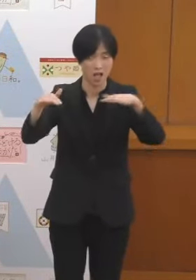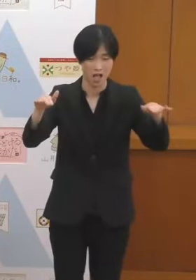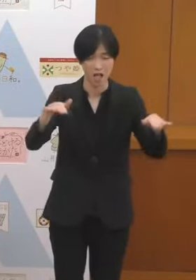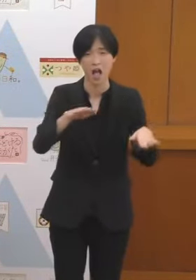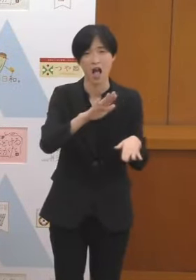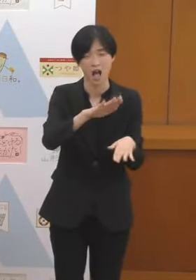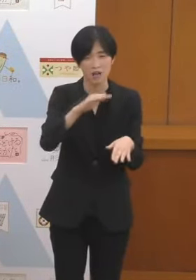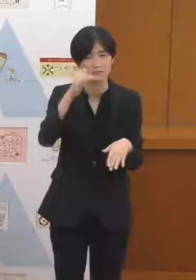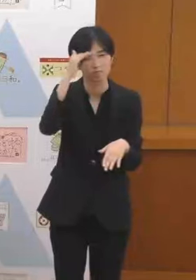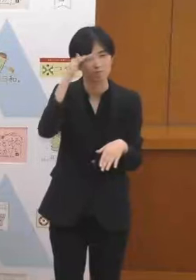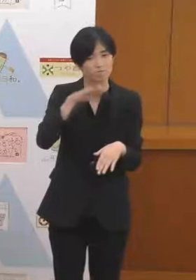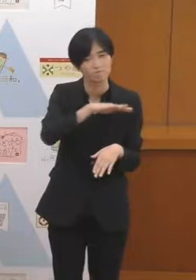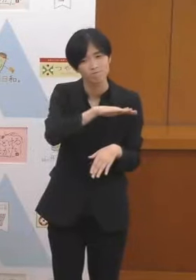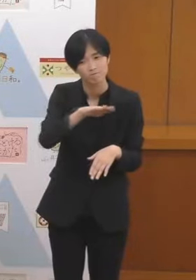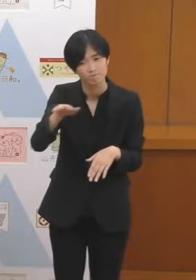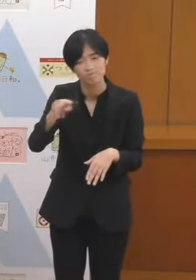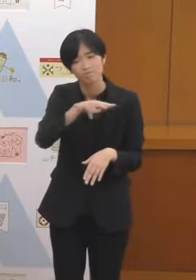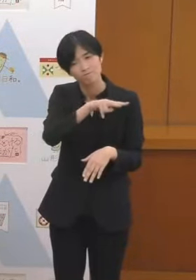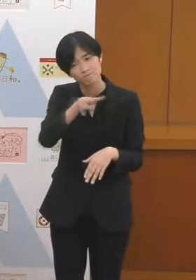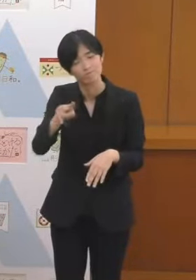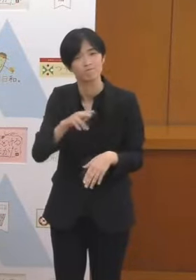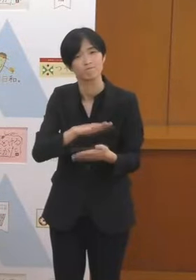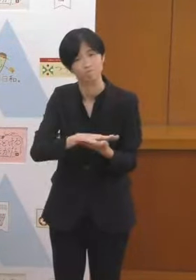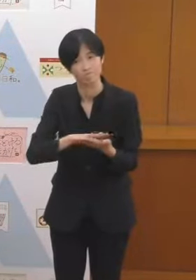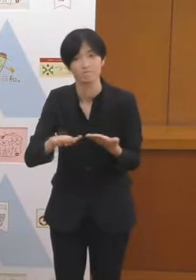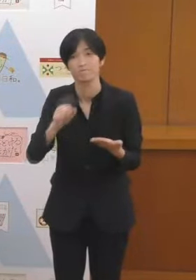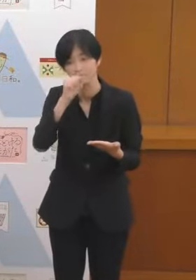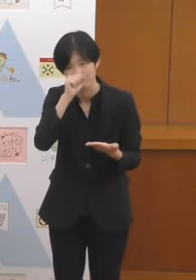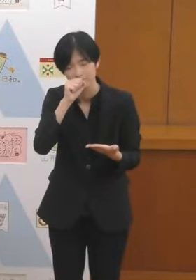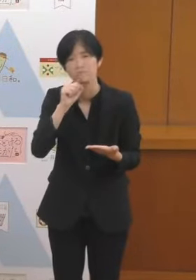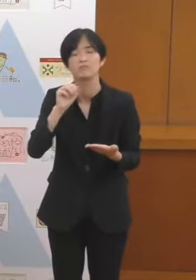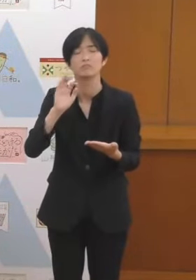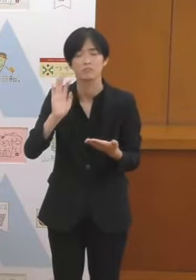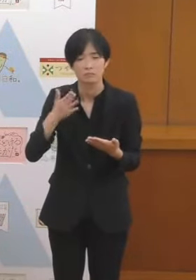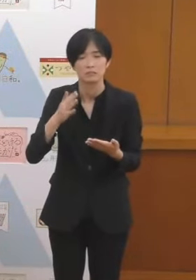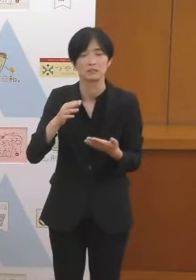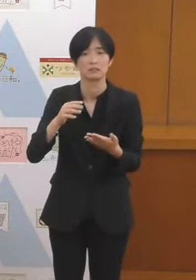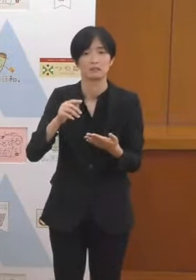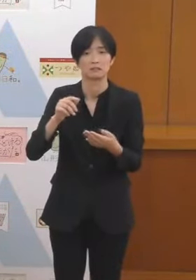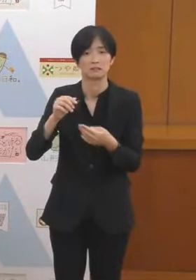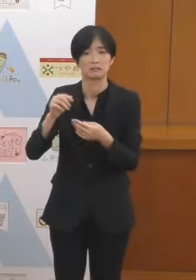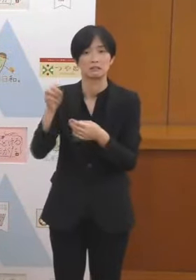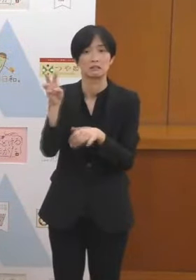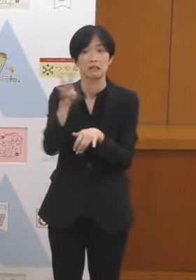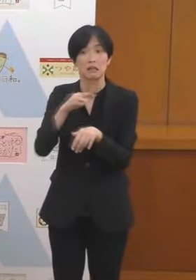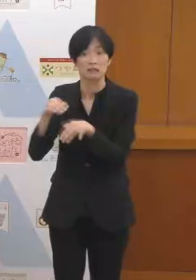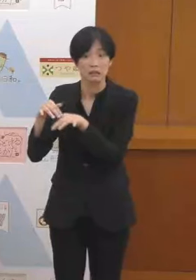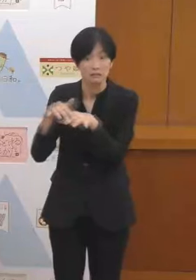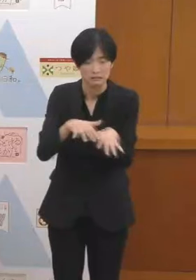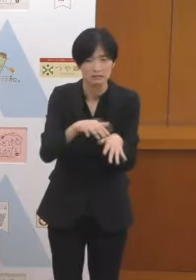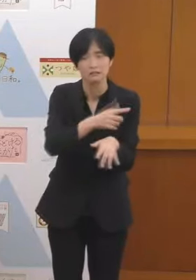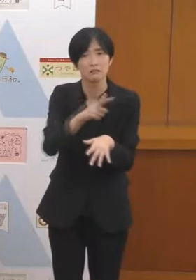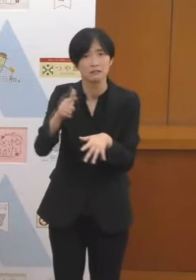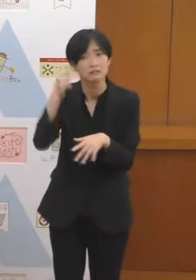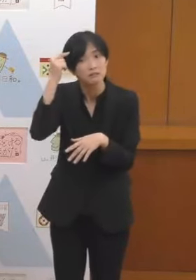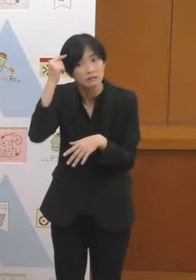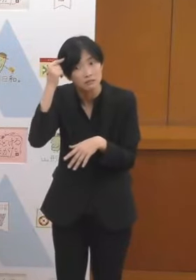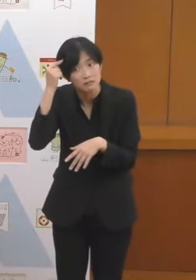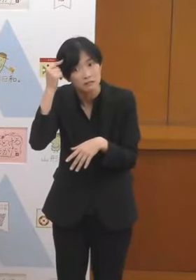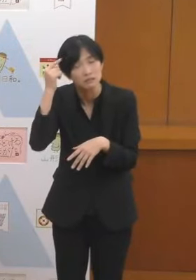良いところもたくさんあるんですけれどもその自然災害えを防止すると言いますか